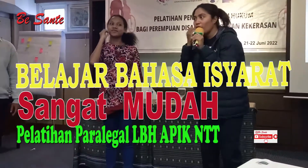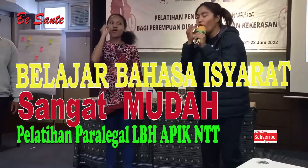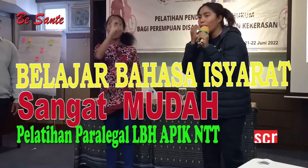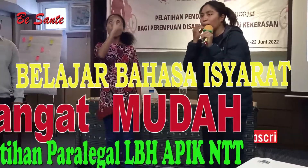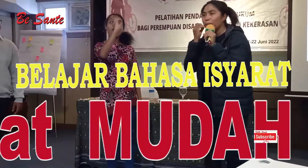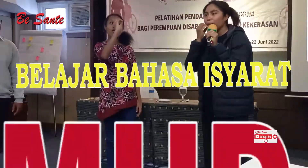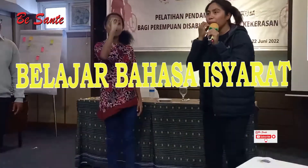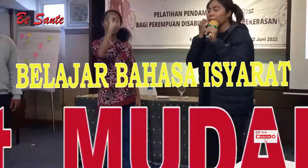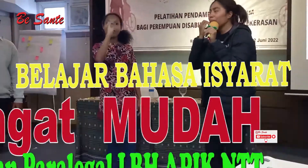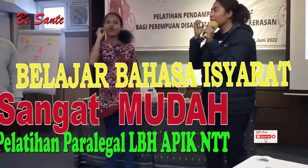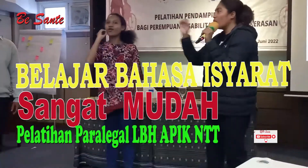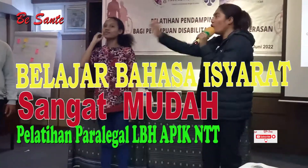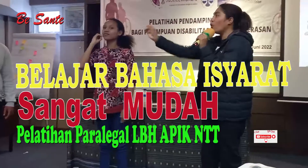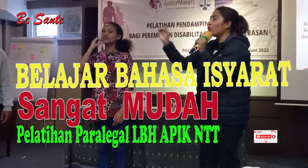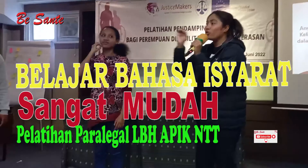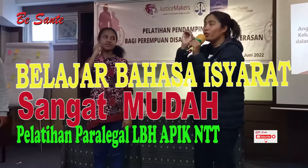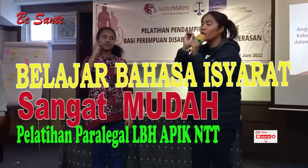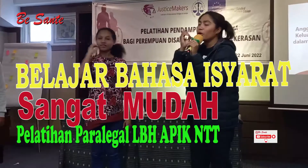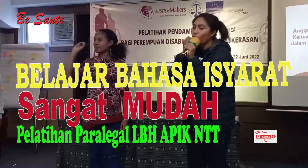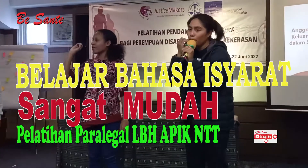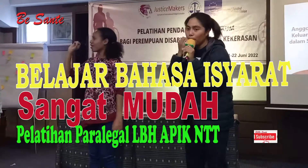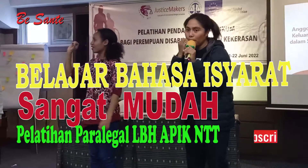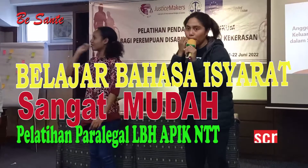Om. O, huruf O ber om.